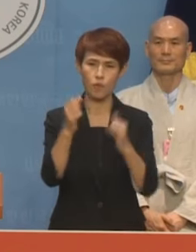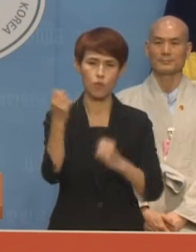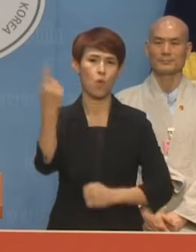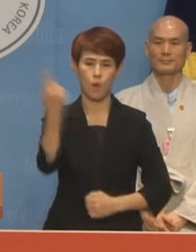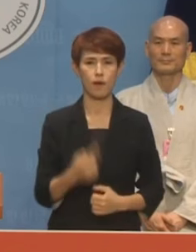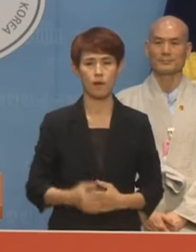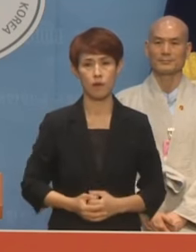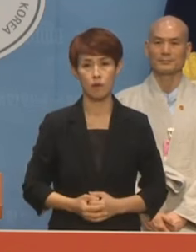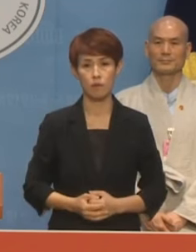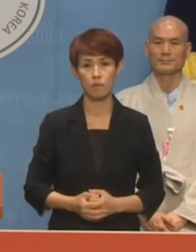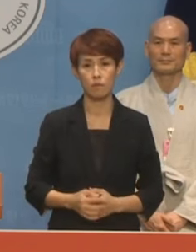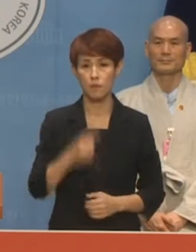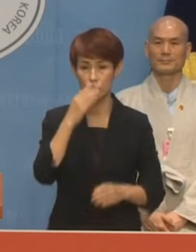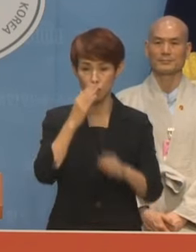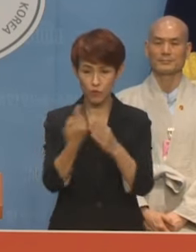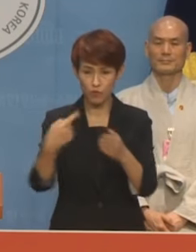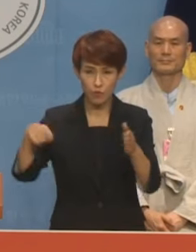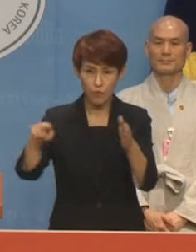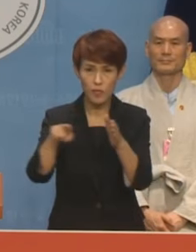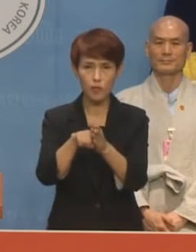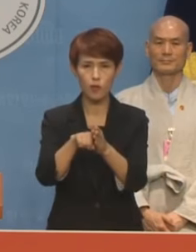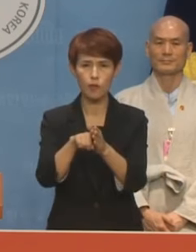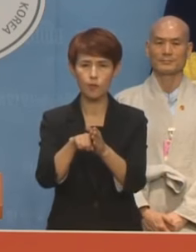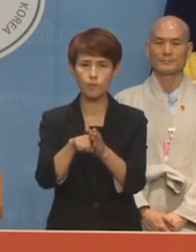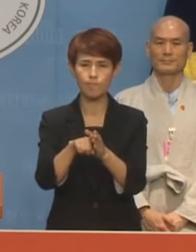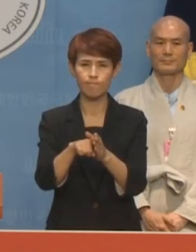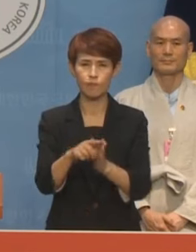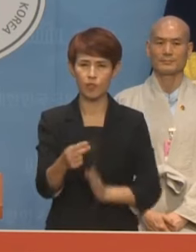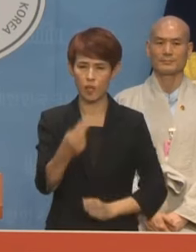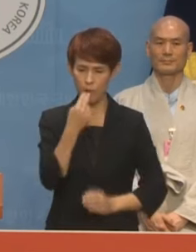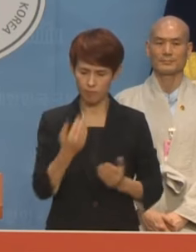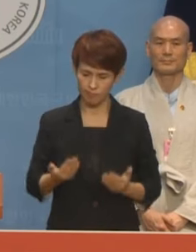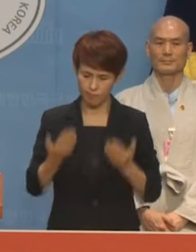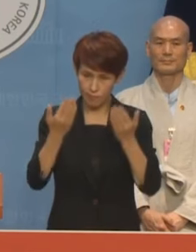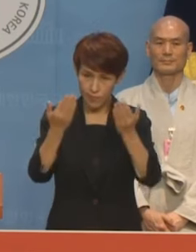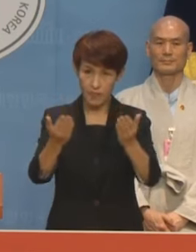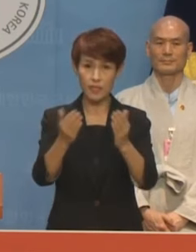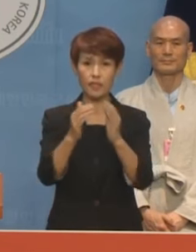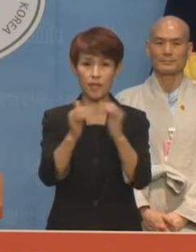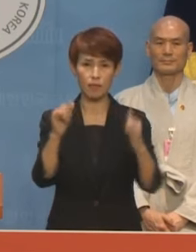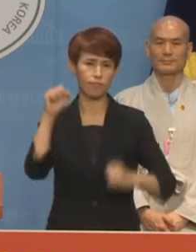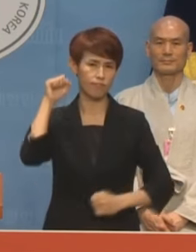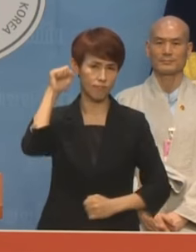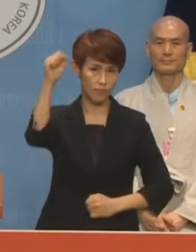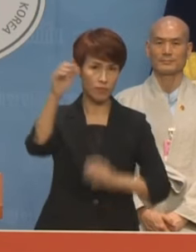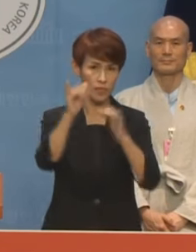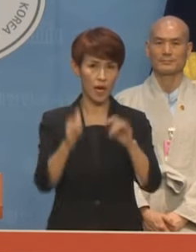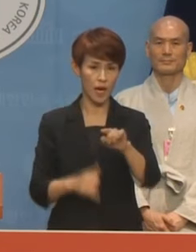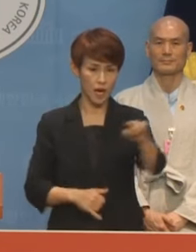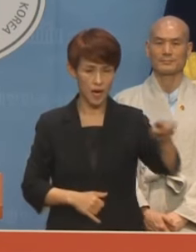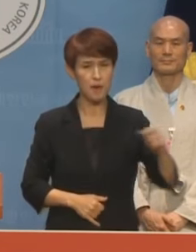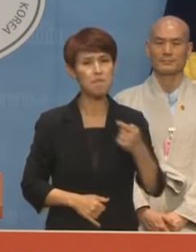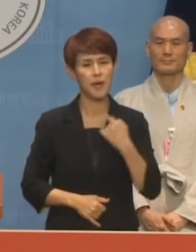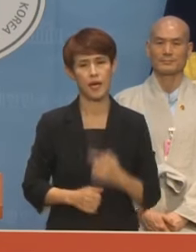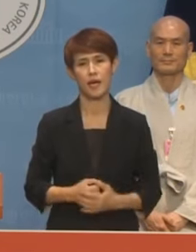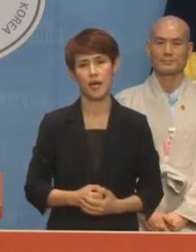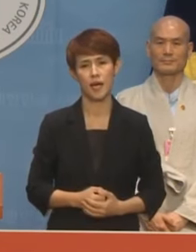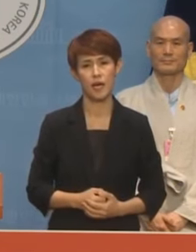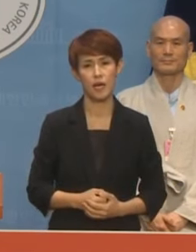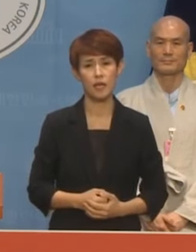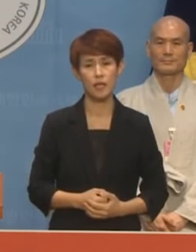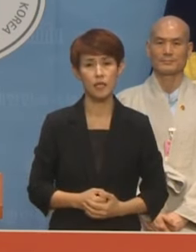우리에게는 민주화를 위해 소중한 목숨마저 스스럼 없이 던진 민주화 운동가들이 있었습니다.